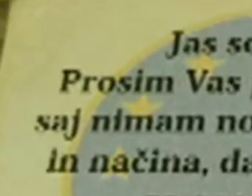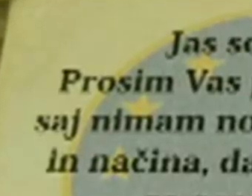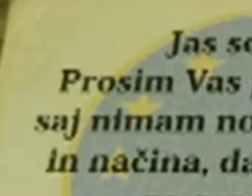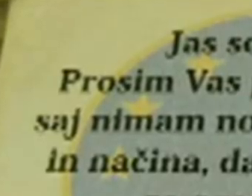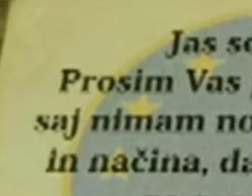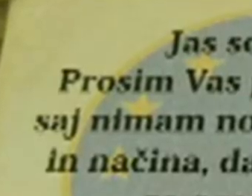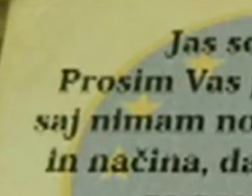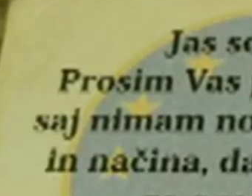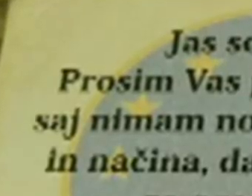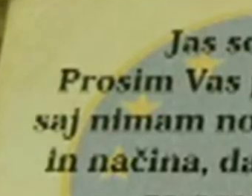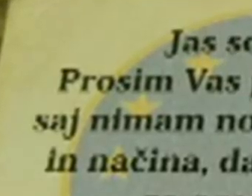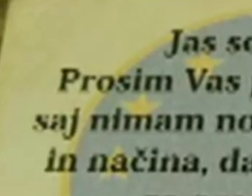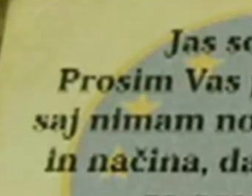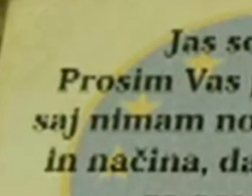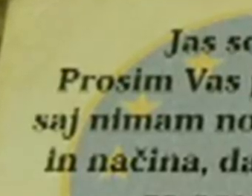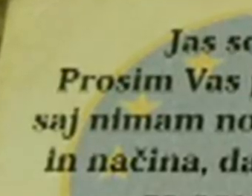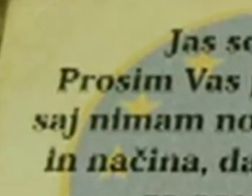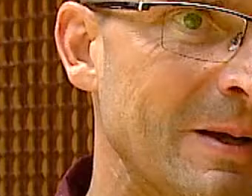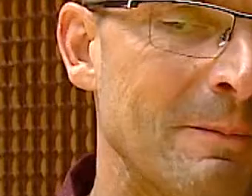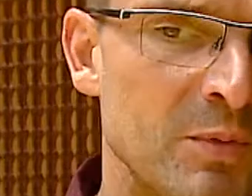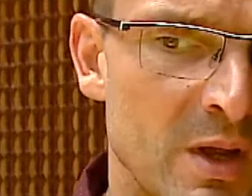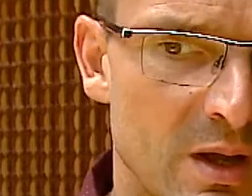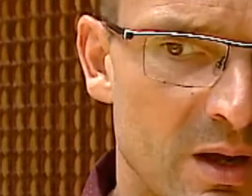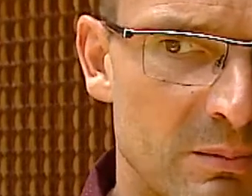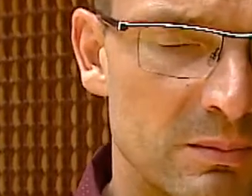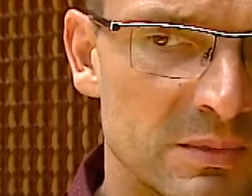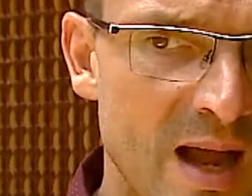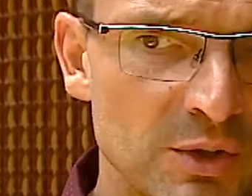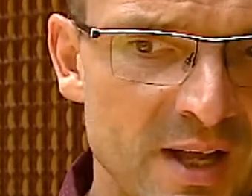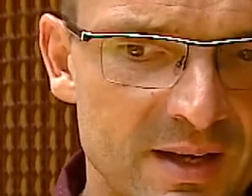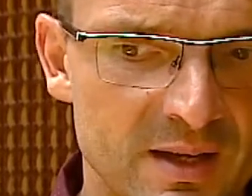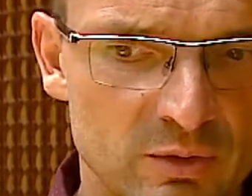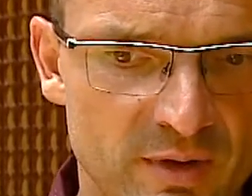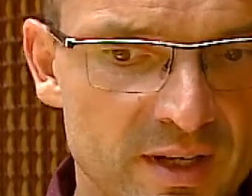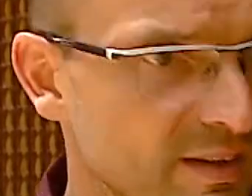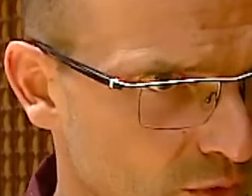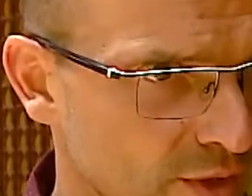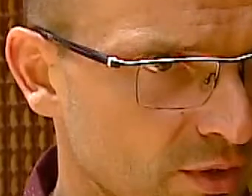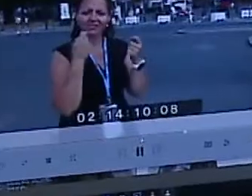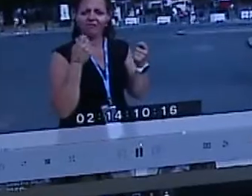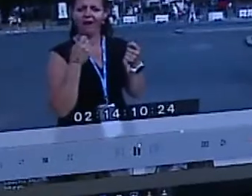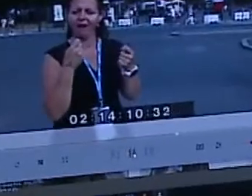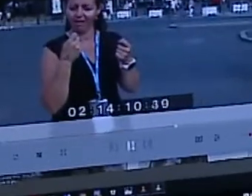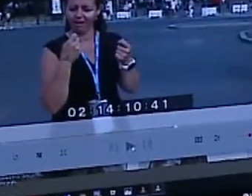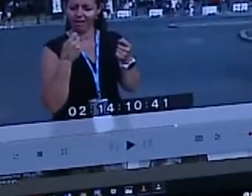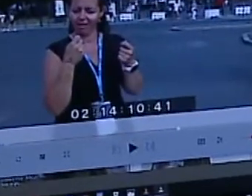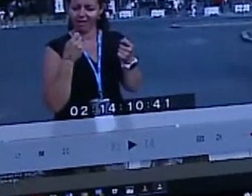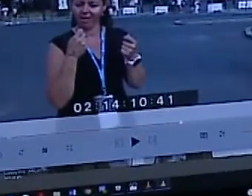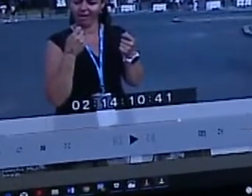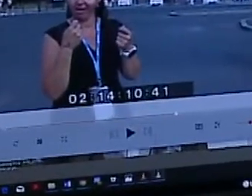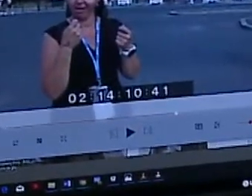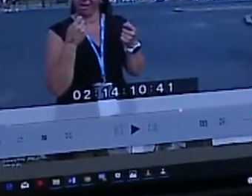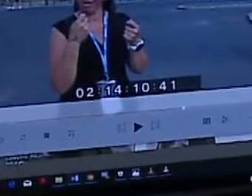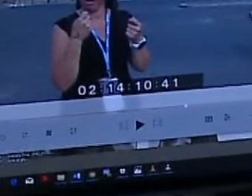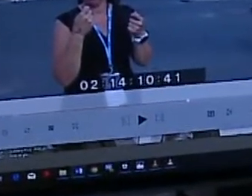naše organizacije ali pa da je oseba gluha in prosi za denar. Tako dejanje je v Sloveniji nezakonito. Na takšen način